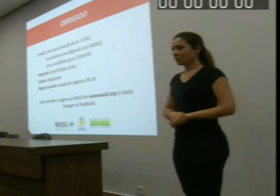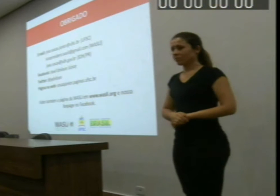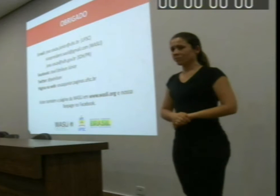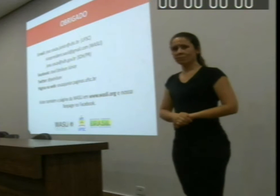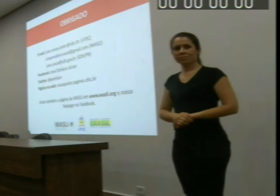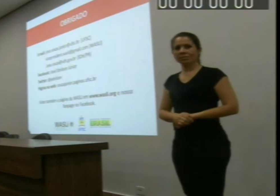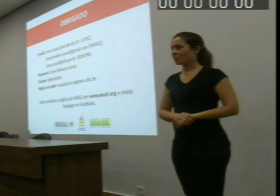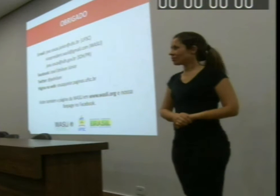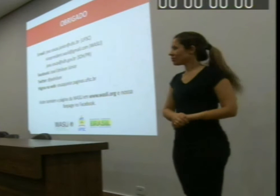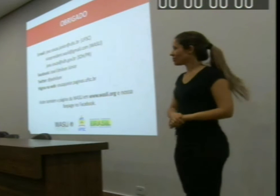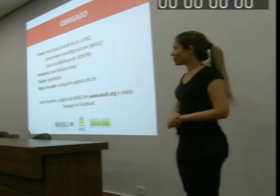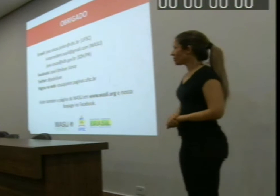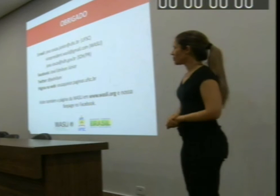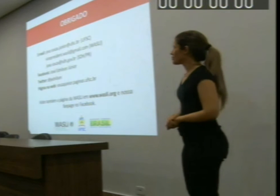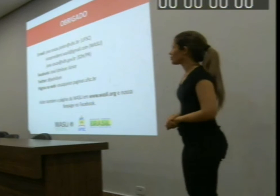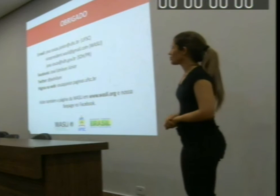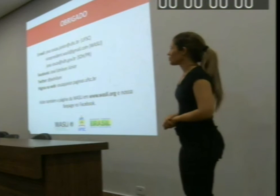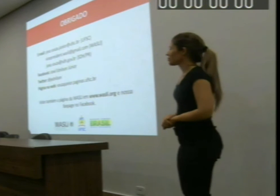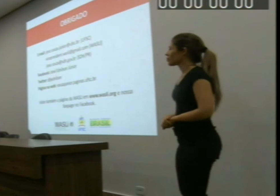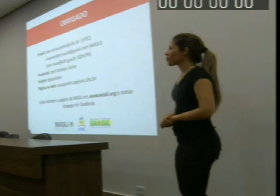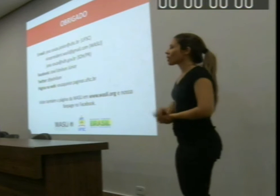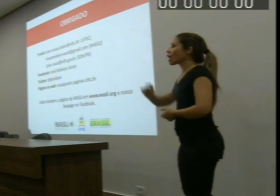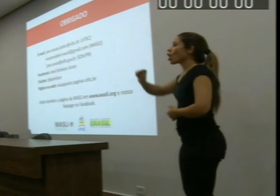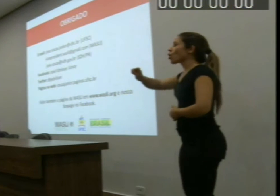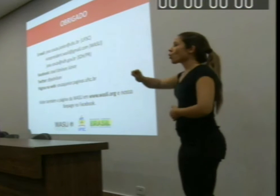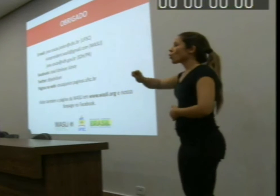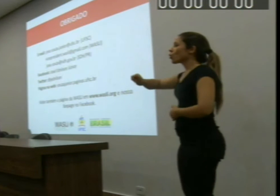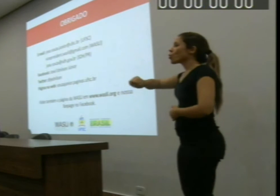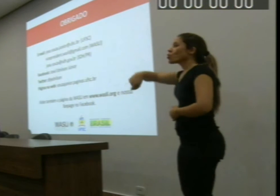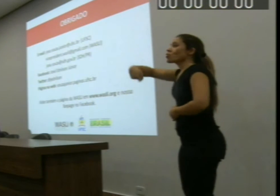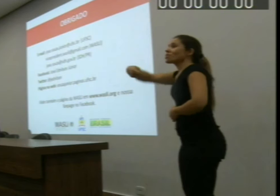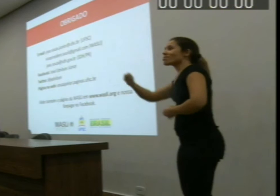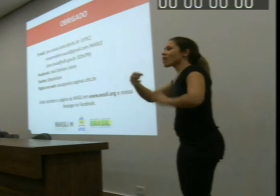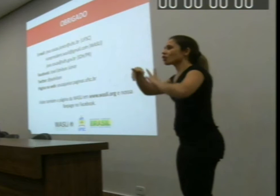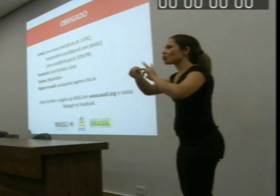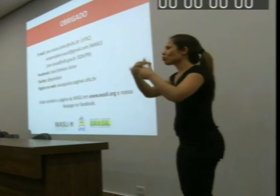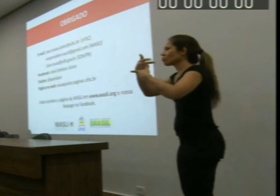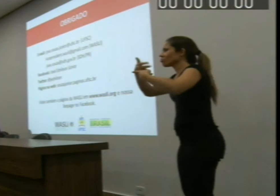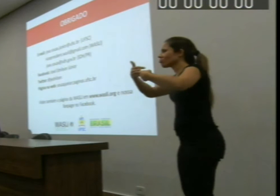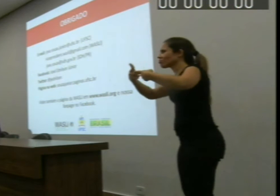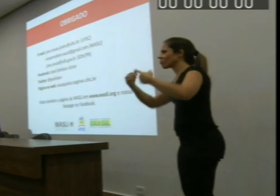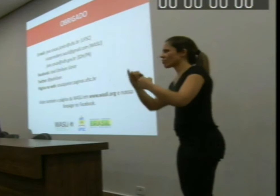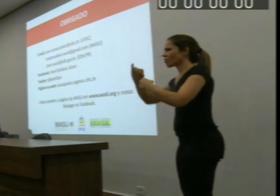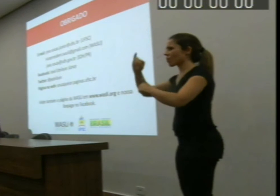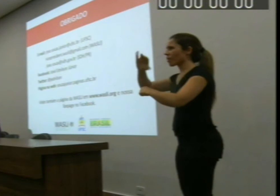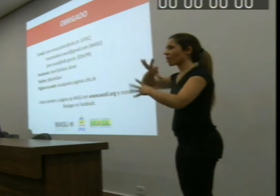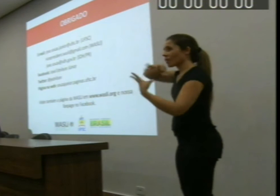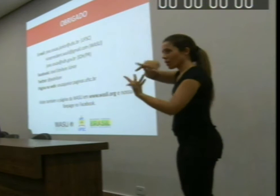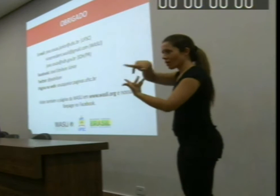dúvida esses sinais internacionais eles são alguns por tem